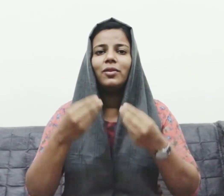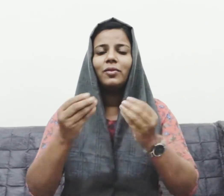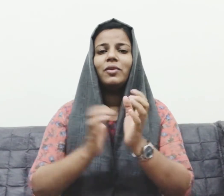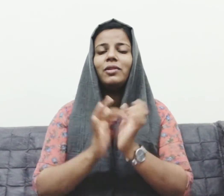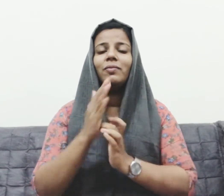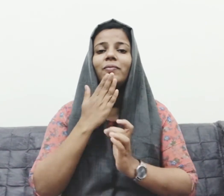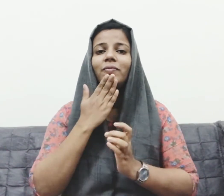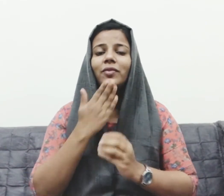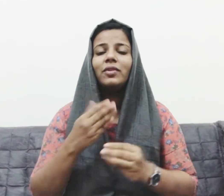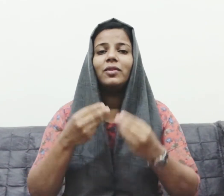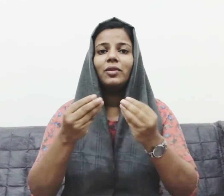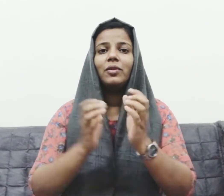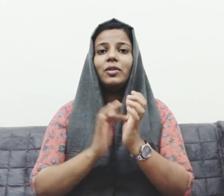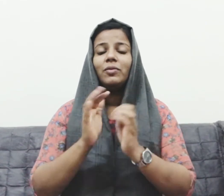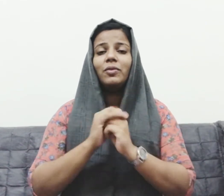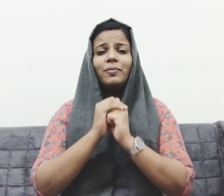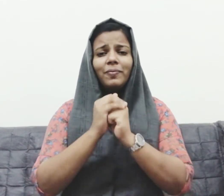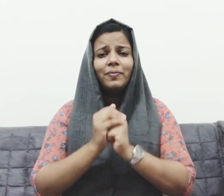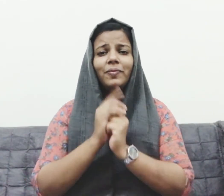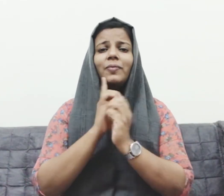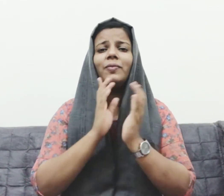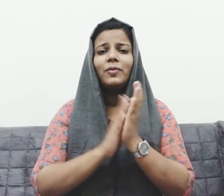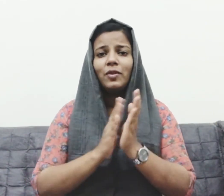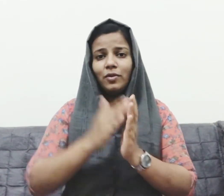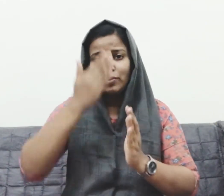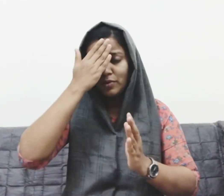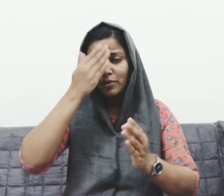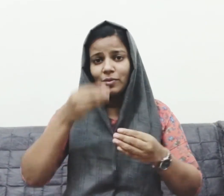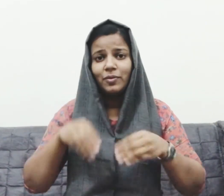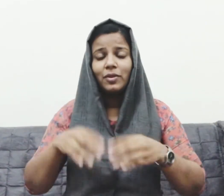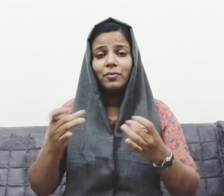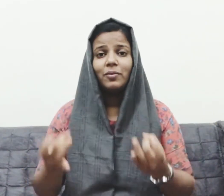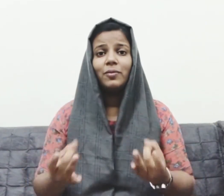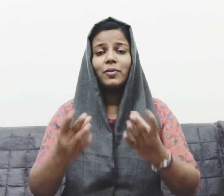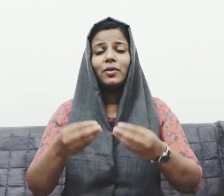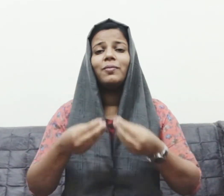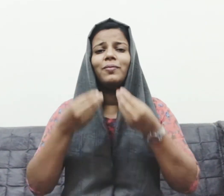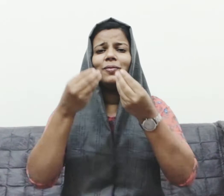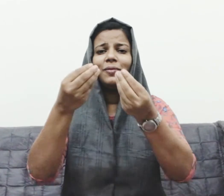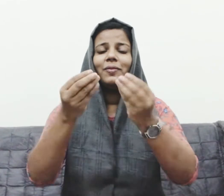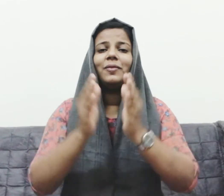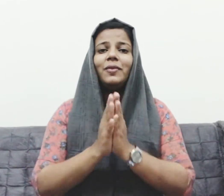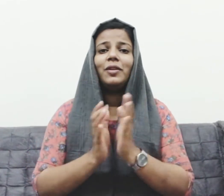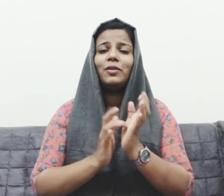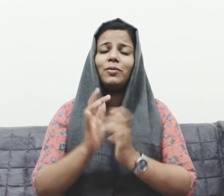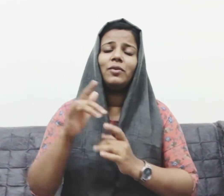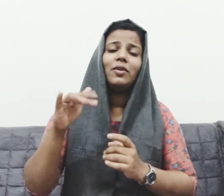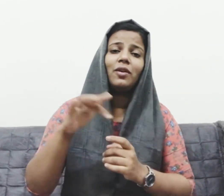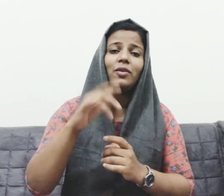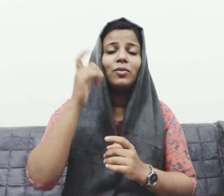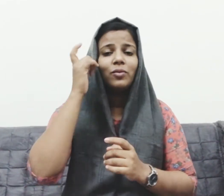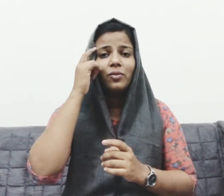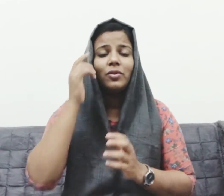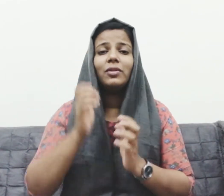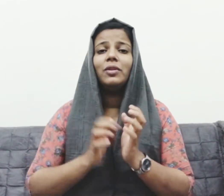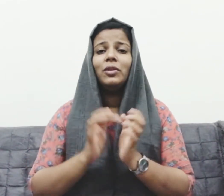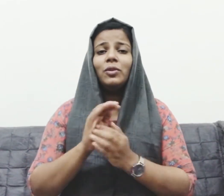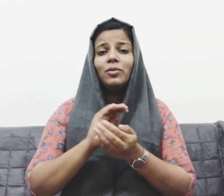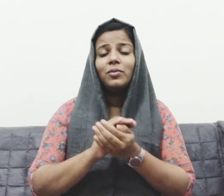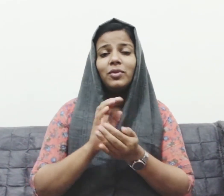നന്ദി പറയുന്ന കർത്താവേ. അങ്ങേക്ക് ആരാധനയും സ്തുതിയും സ്തോത്രയാകും ഈ പ്രഭാതം ഞങ്ങൾ അർപ്പിക്കുന്ന കർത്താവേ. ഞങ്ങളെ നടത്തുന്ന വിധങ്ങൾ ഓർക്കുമ്പോൾ, ഞങ്ങളെ പുലർത്തുന്ന